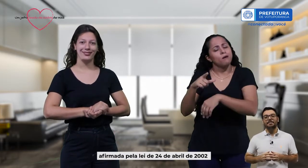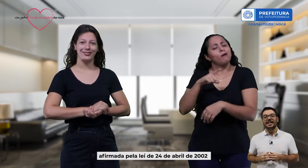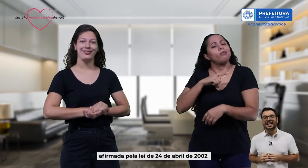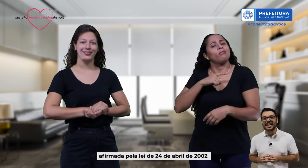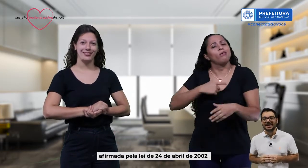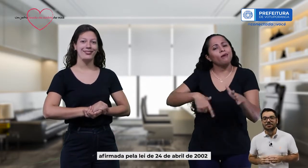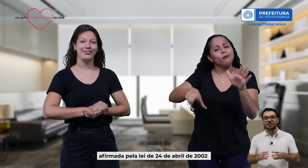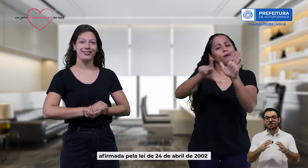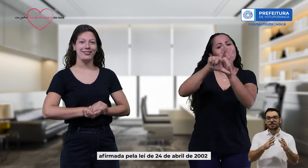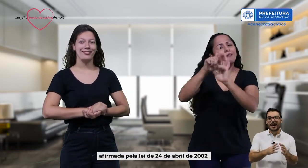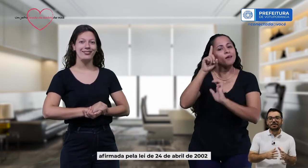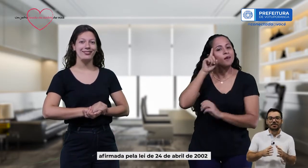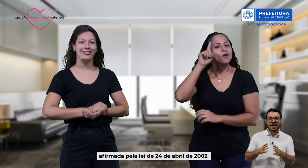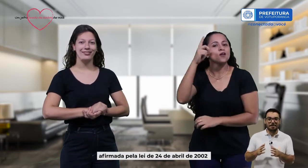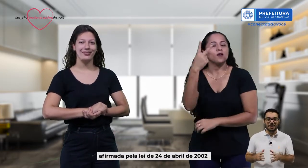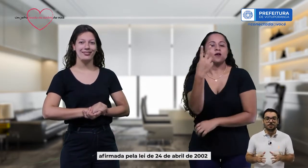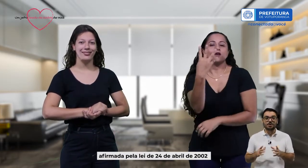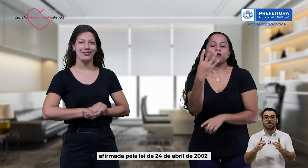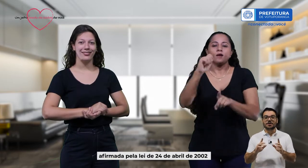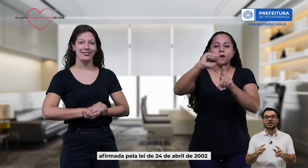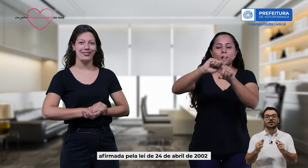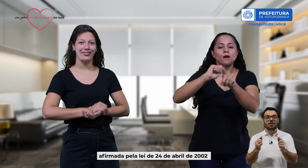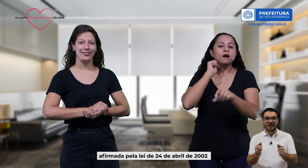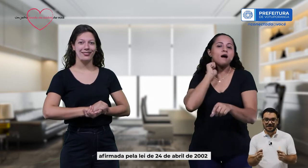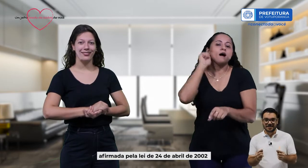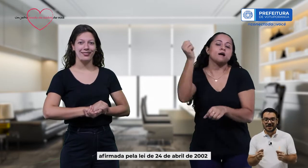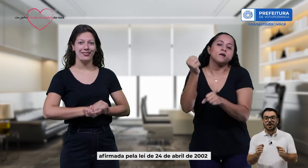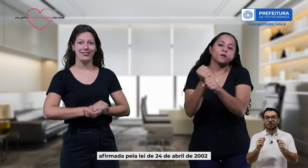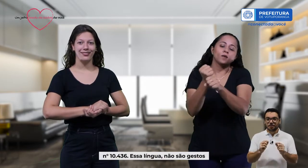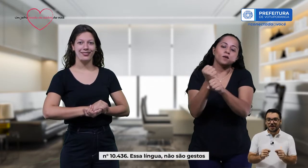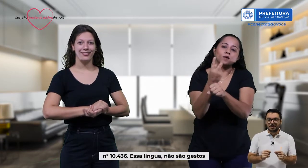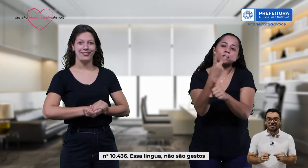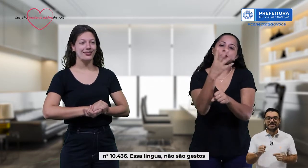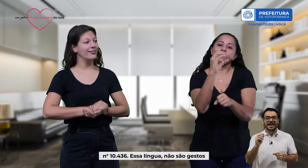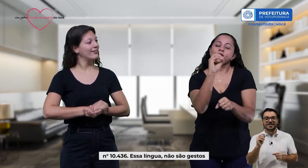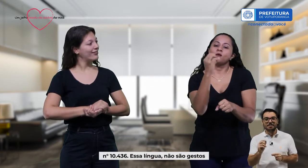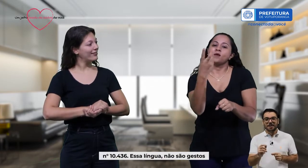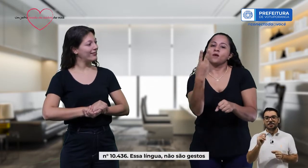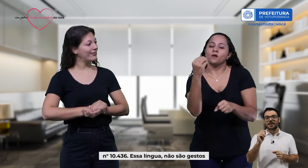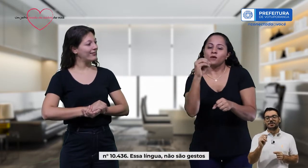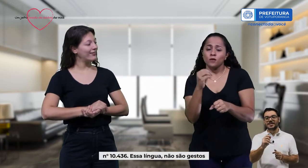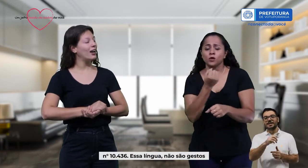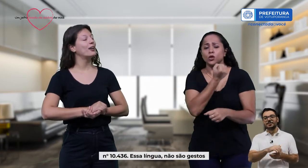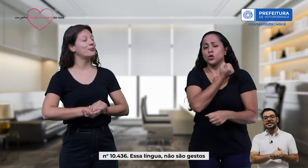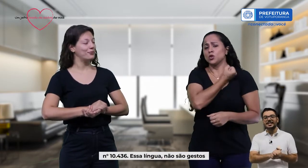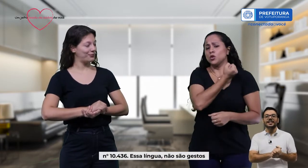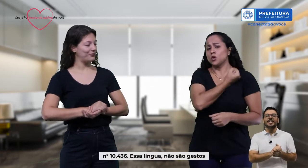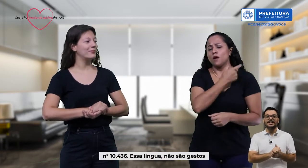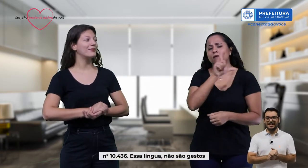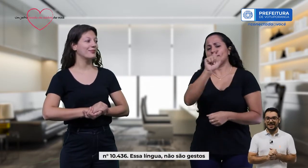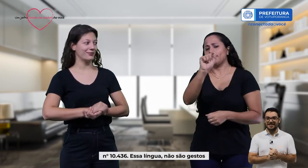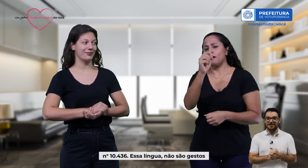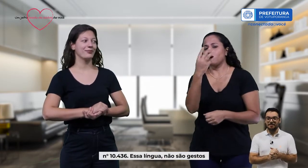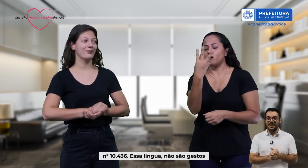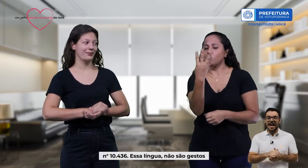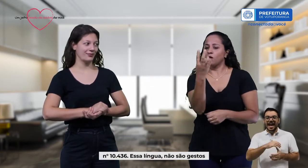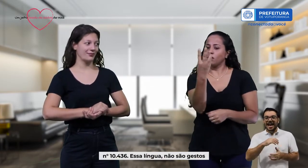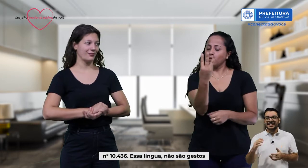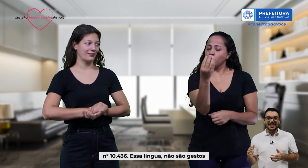firmada pela Lei de 24 de abril de 2002, número 10.436.